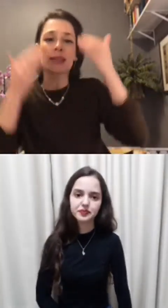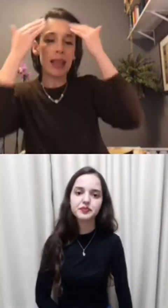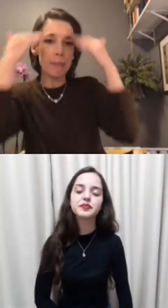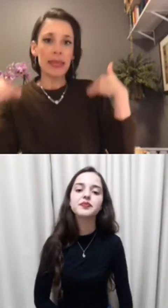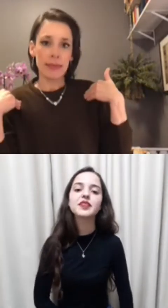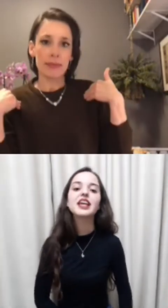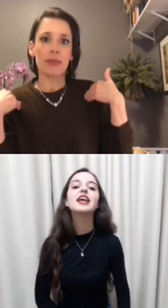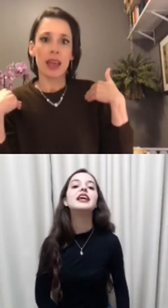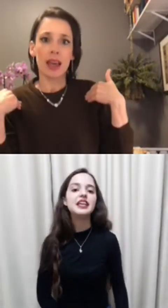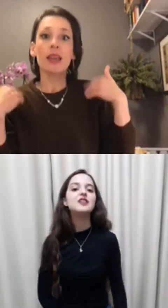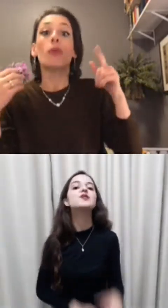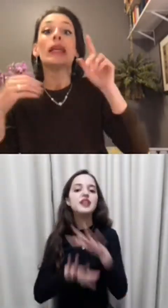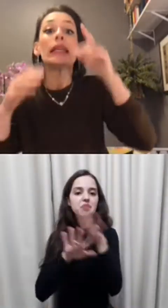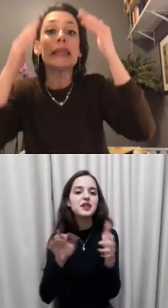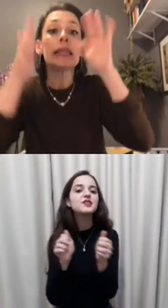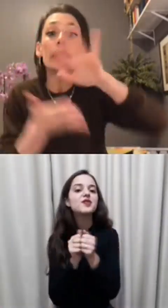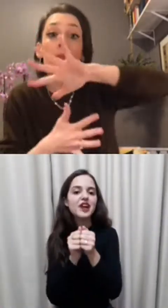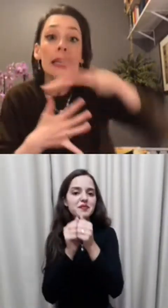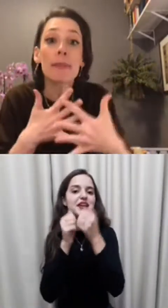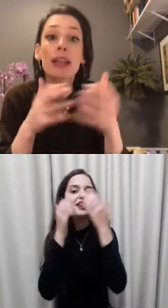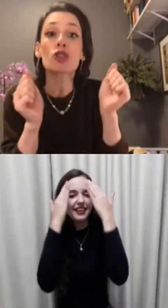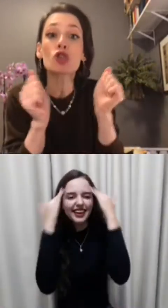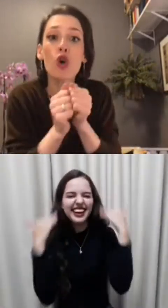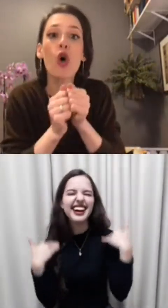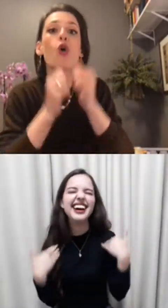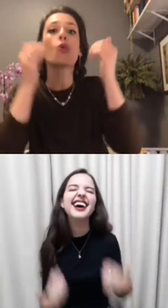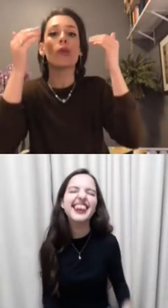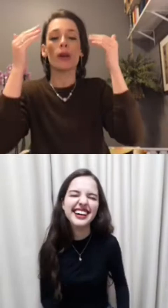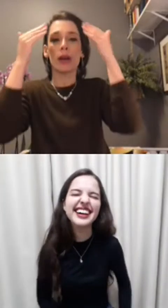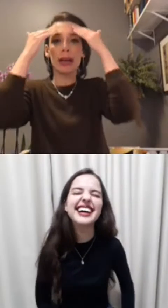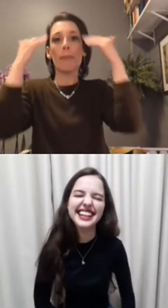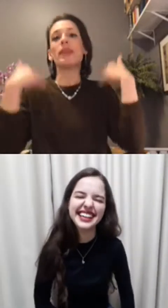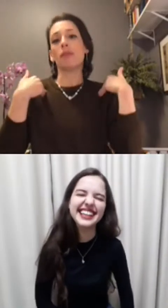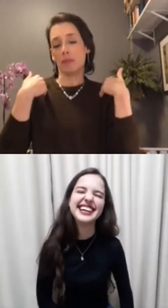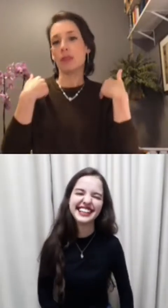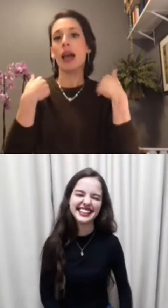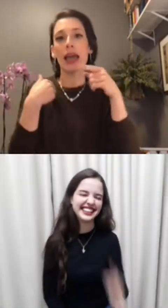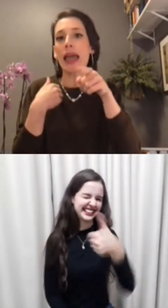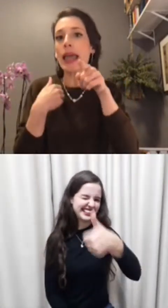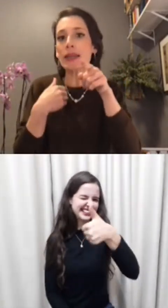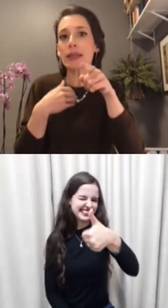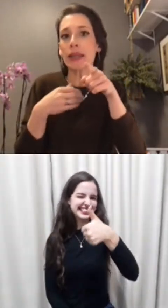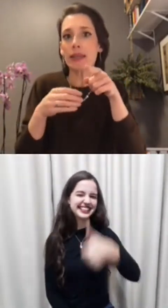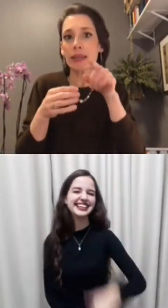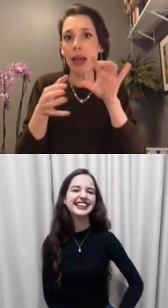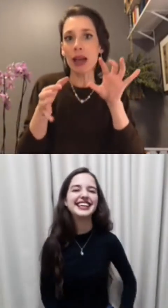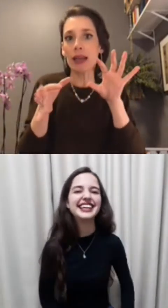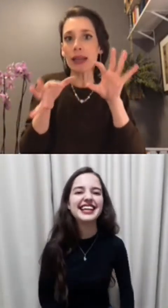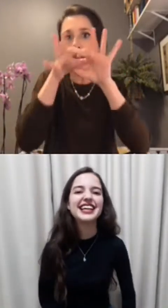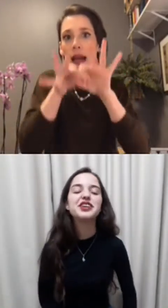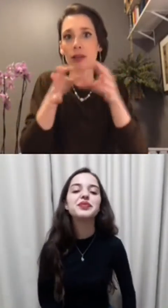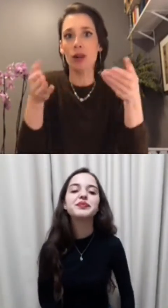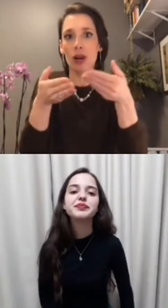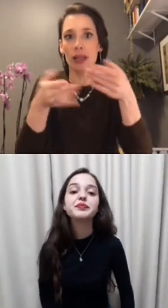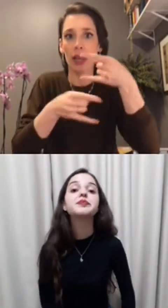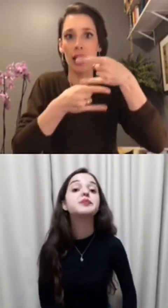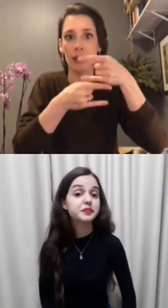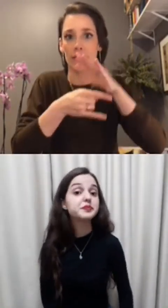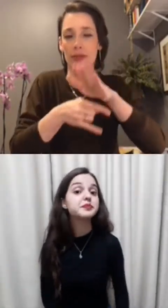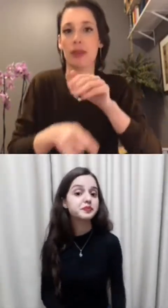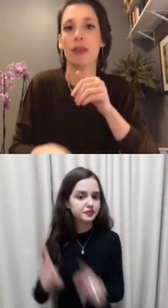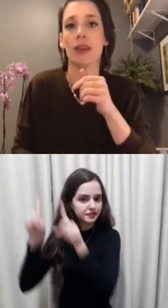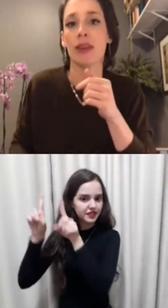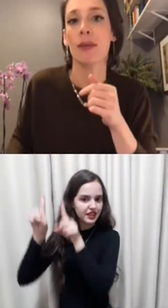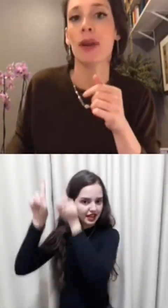Libras Gabi, né? Não, Isso, Libras com Gabi. Libras com a Gabi. Tá, é esse que está linkado agora na